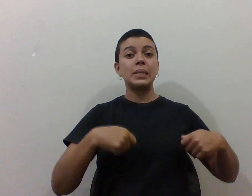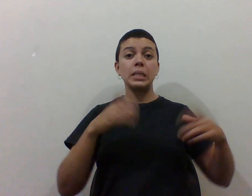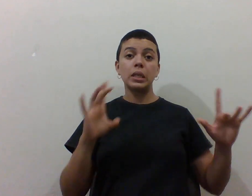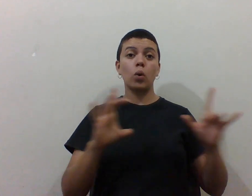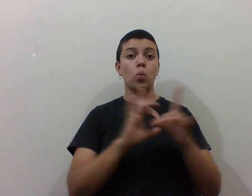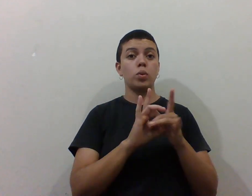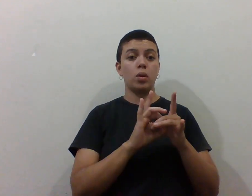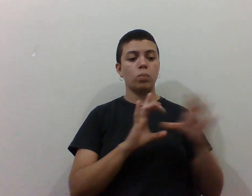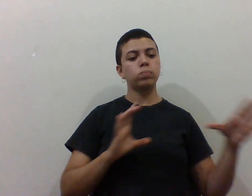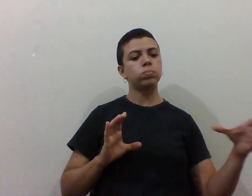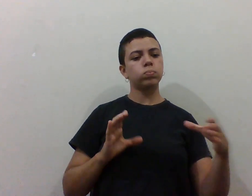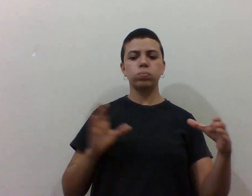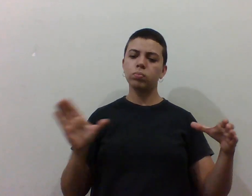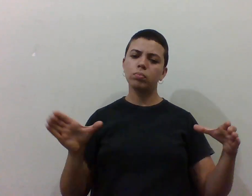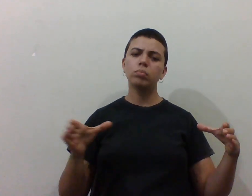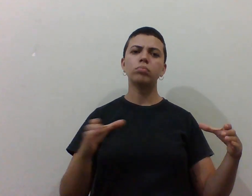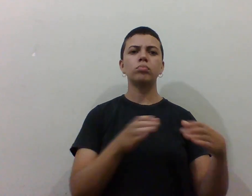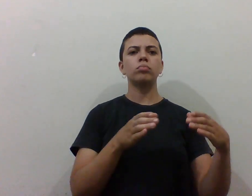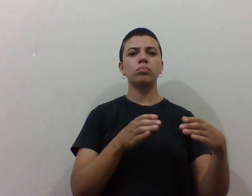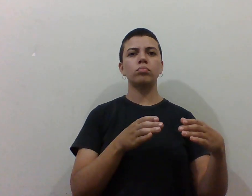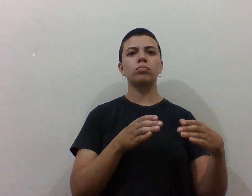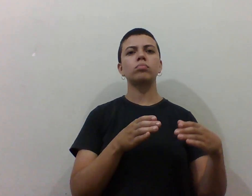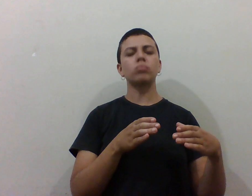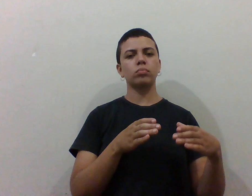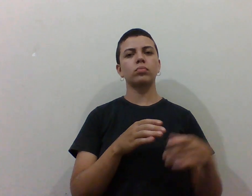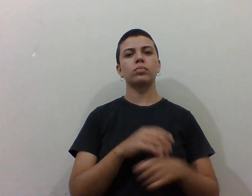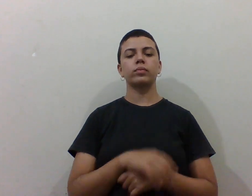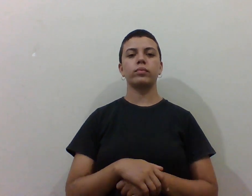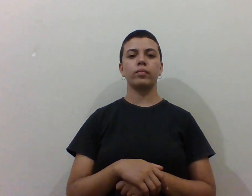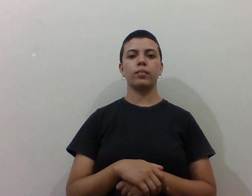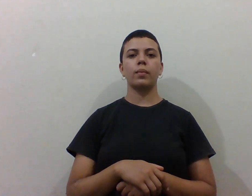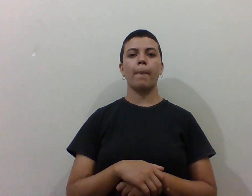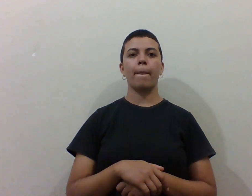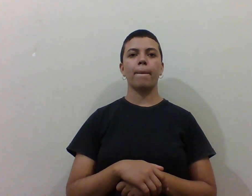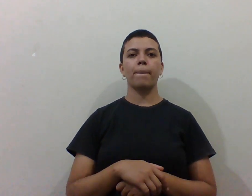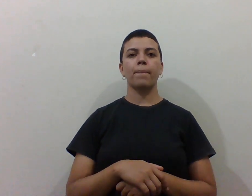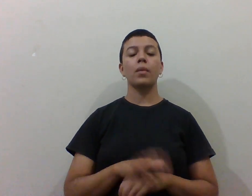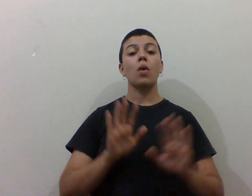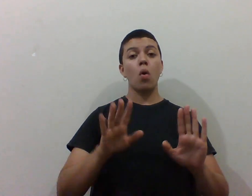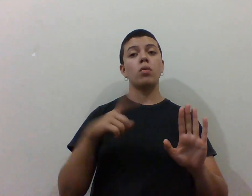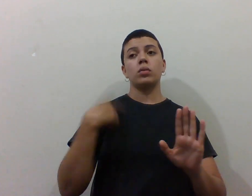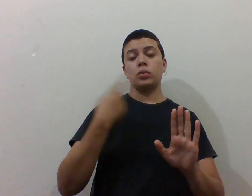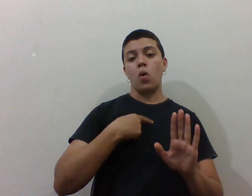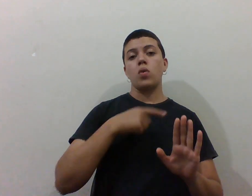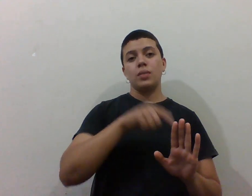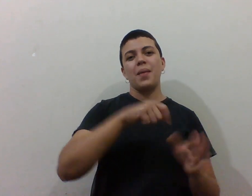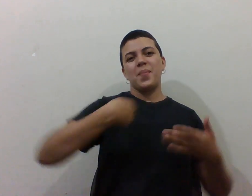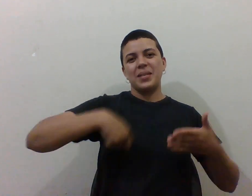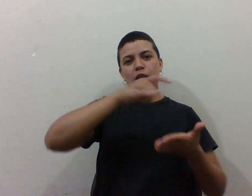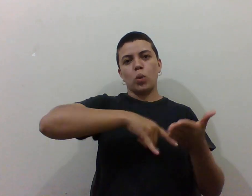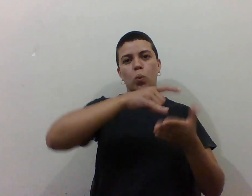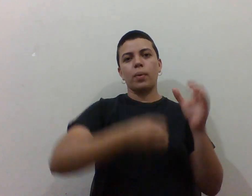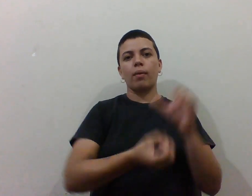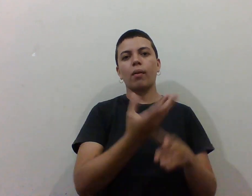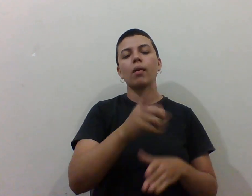normativas, dizendo, algo mais ou menos do tipo, sim, somos todos seres humanos, mas os seres humanos, na medida em que